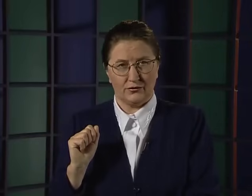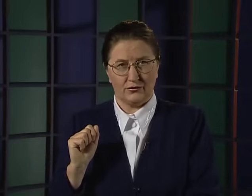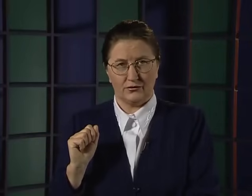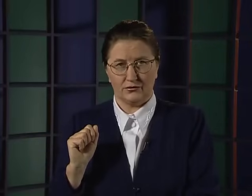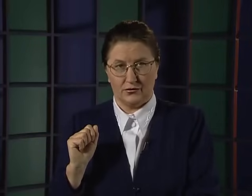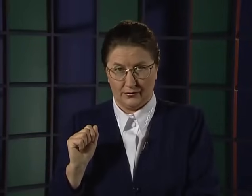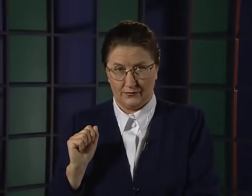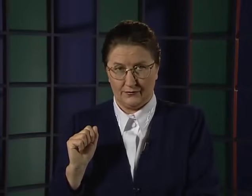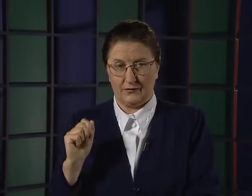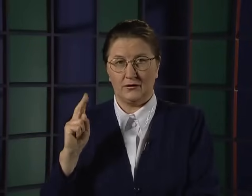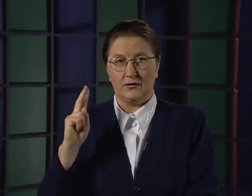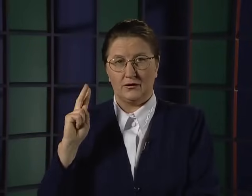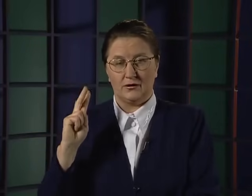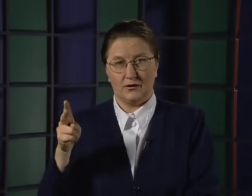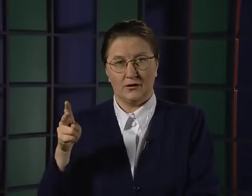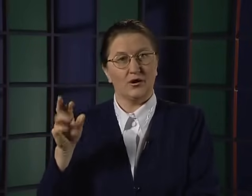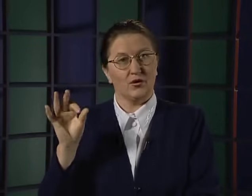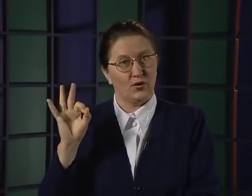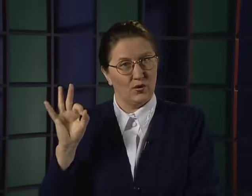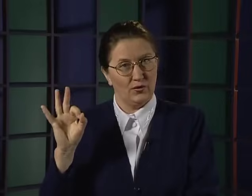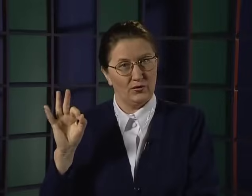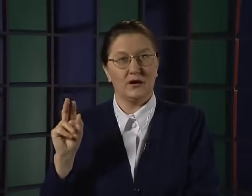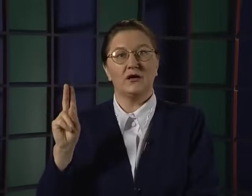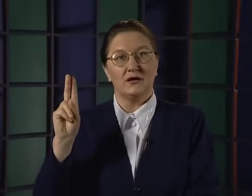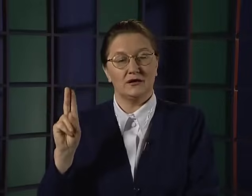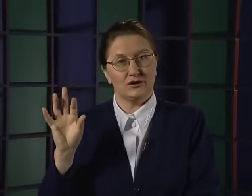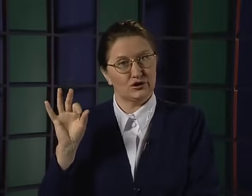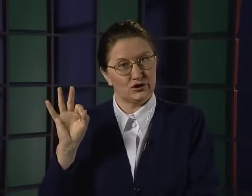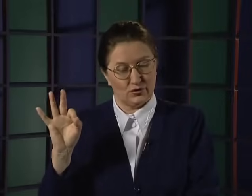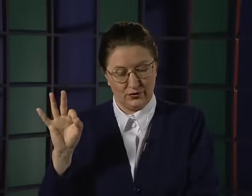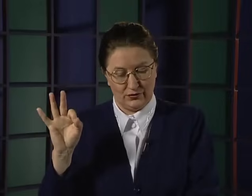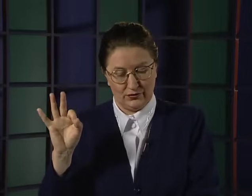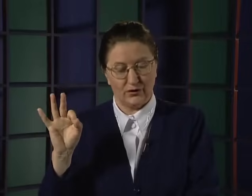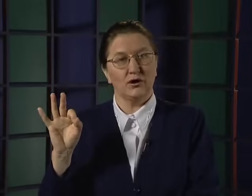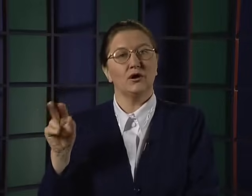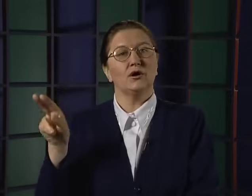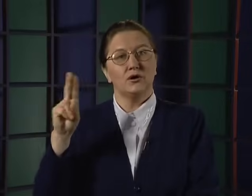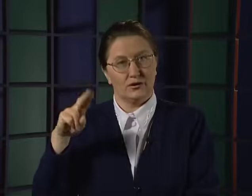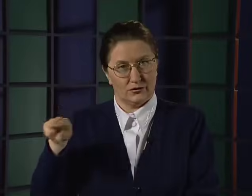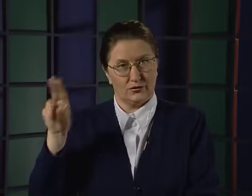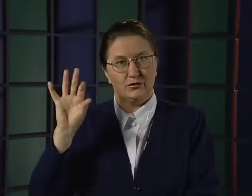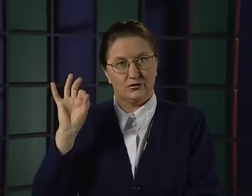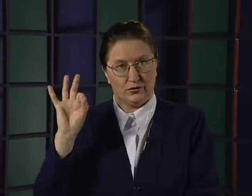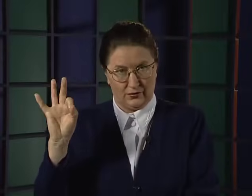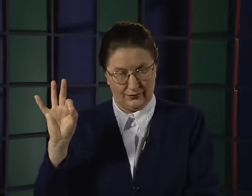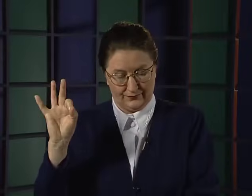«ДО».